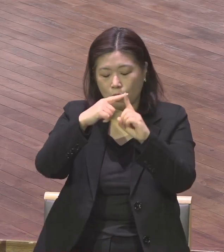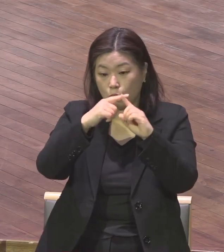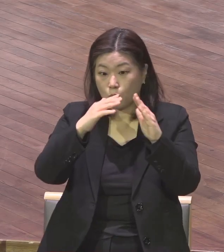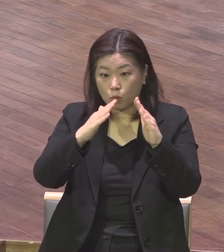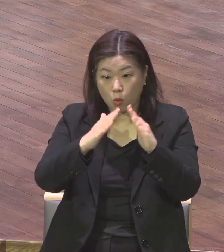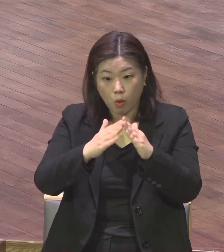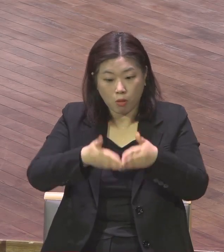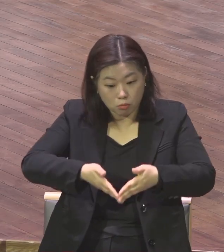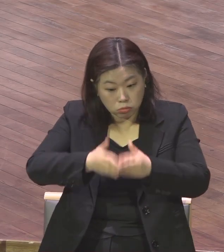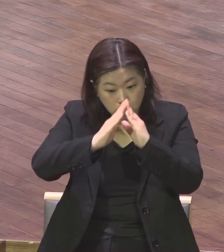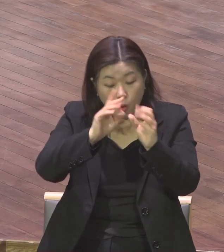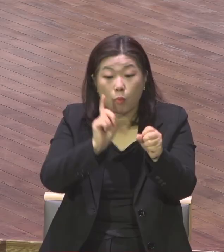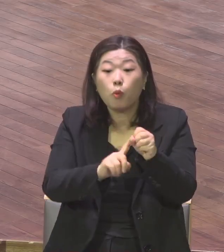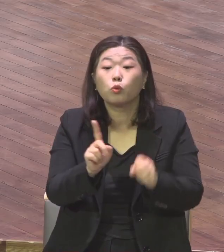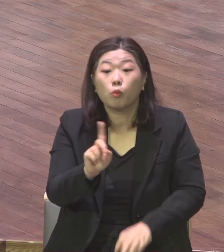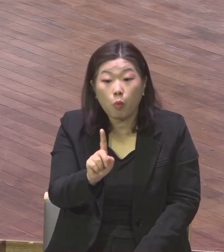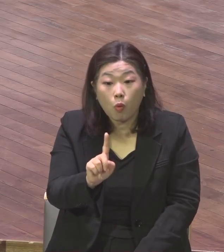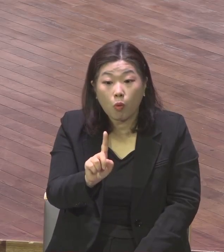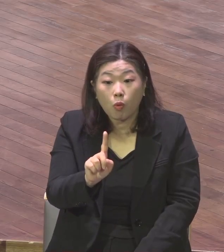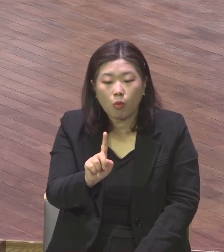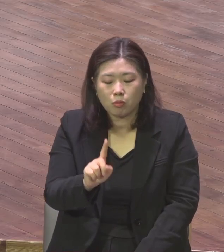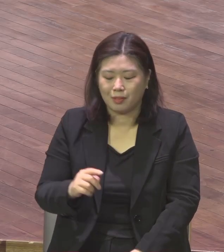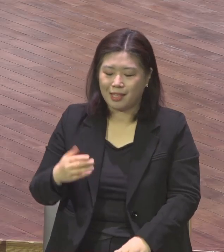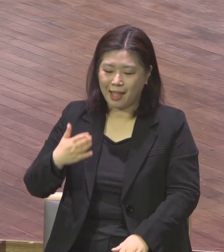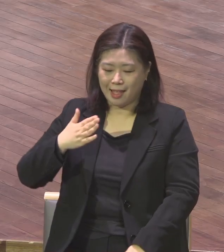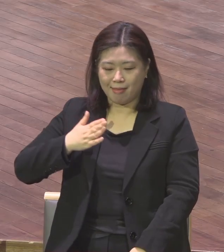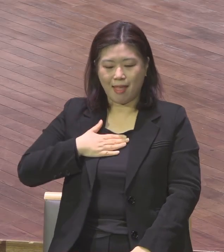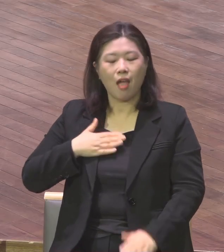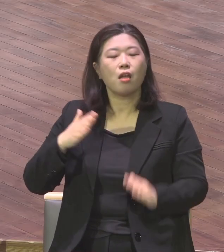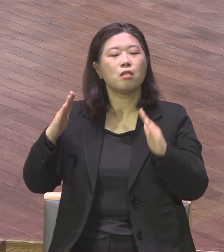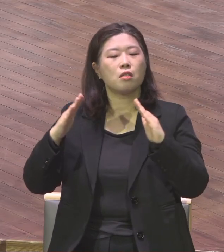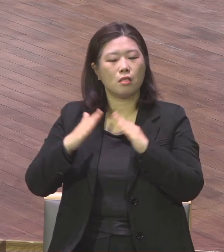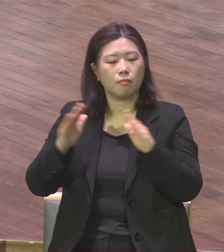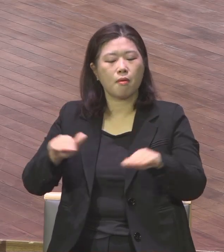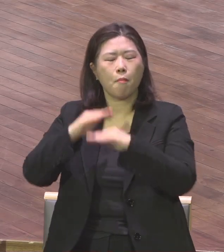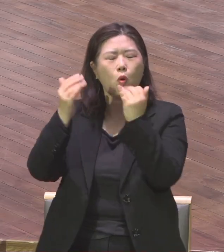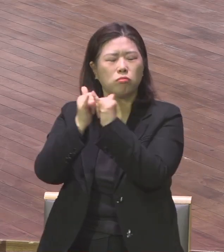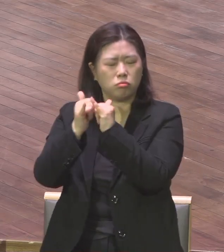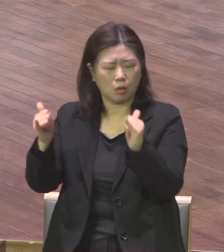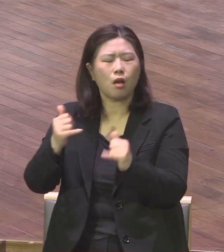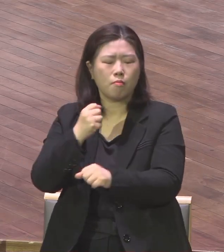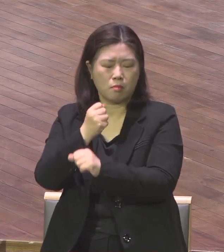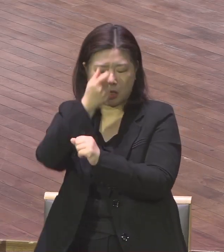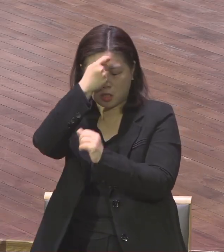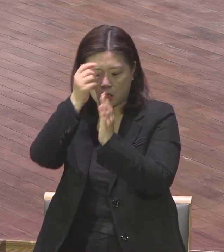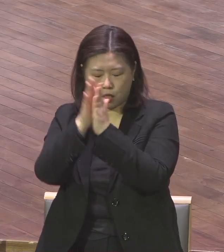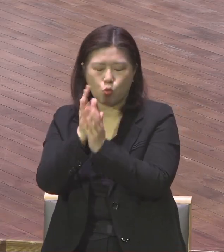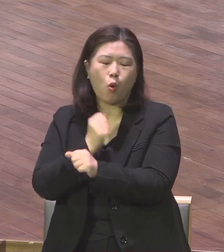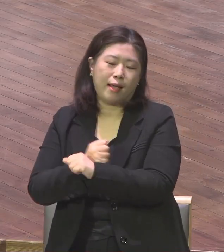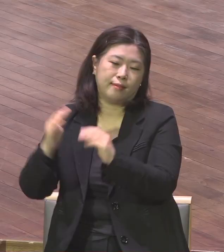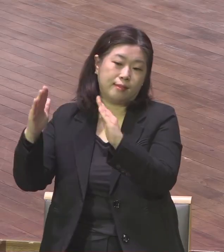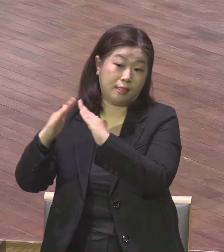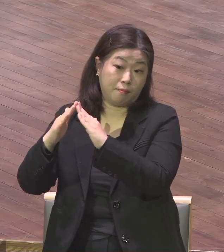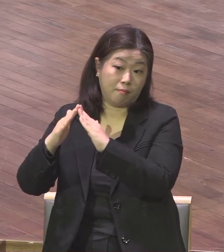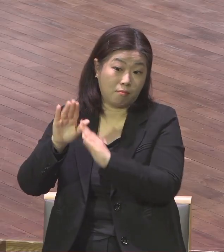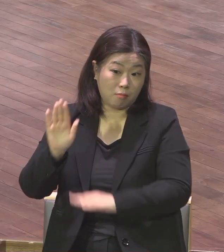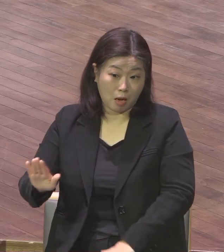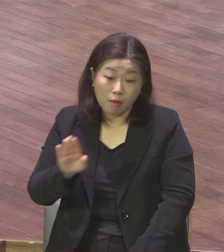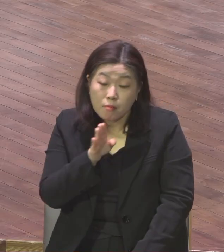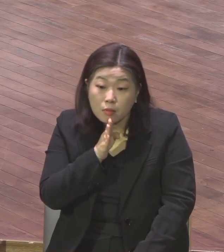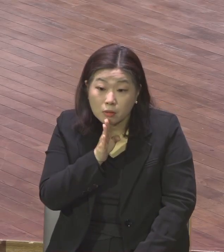이유가 뭐냐? 내 집은 만민이 기도하는 집이다 그랬어요. 그게 교회 존재 이유예요.